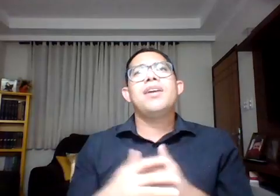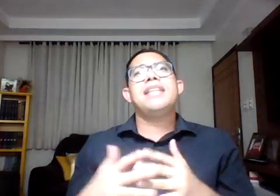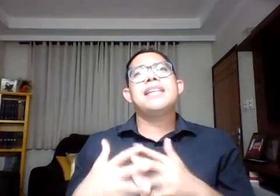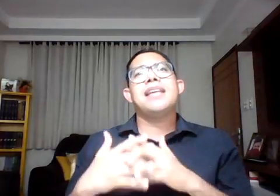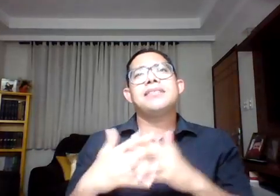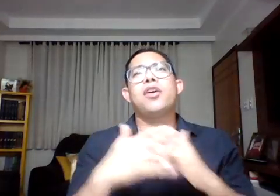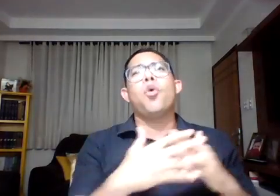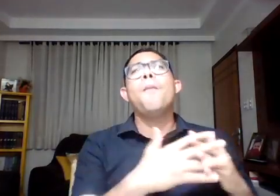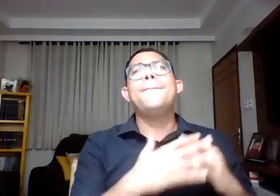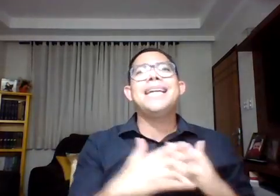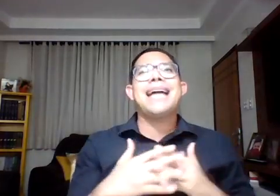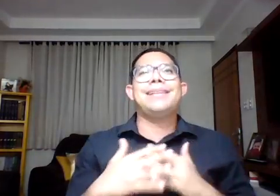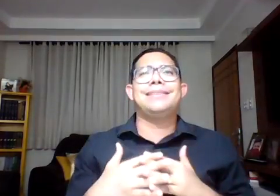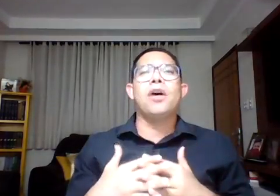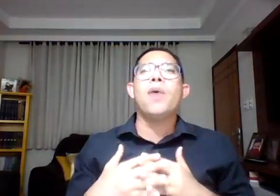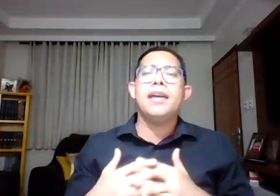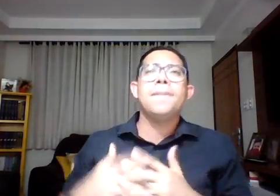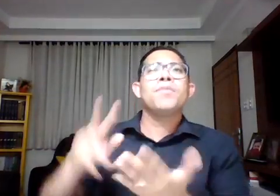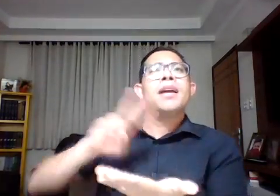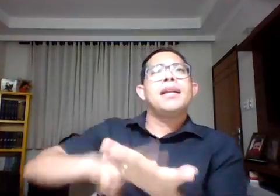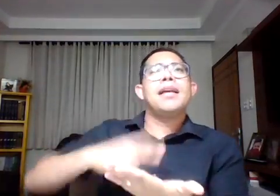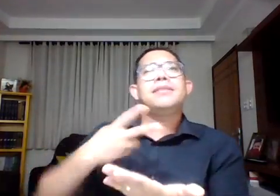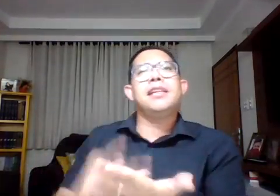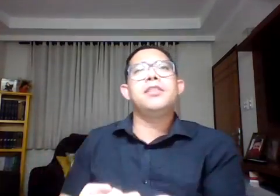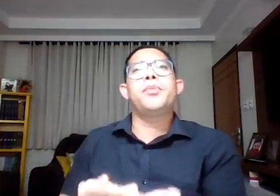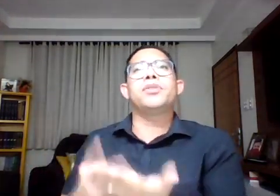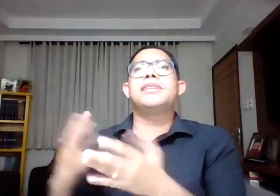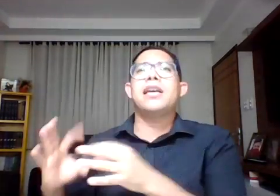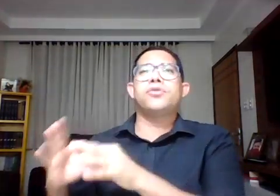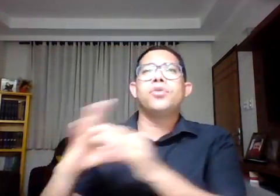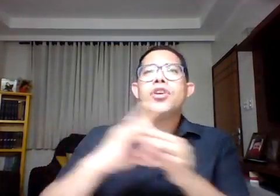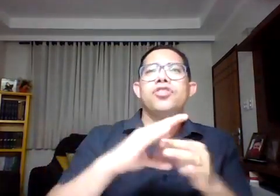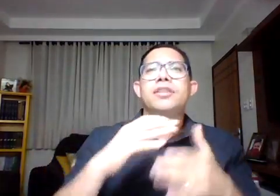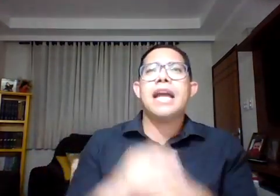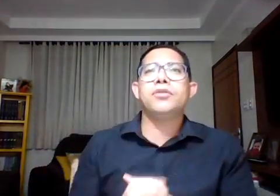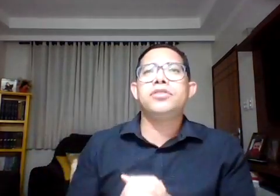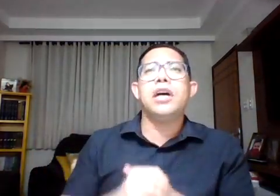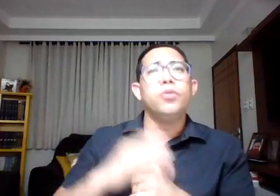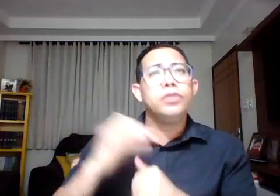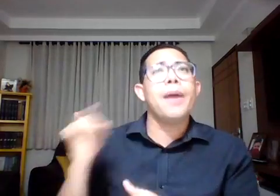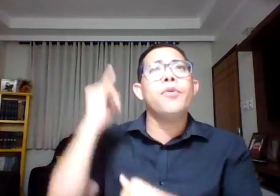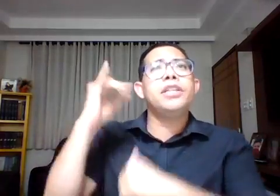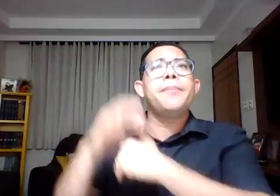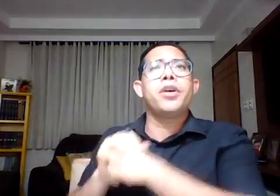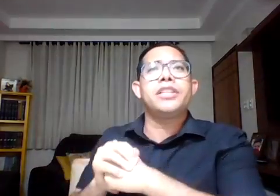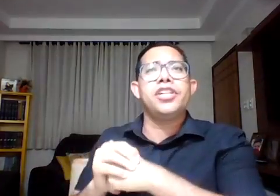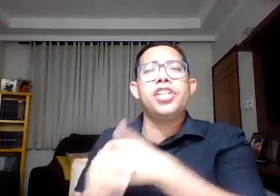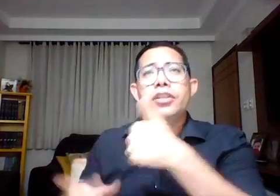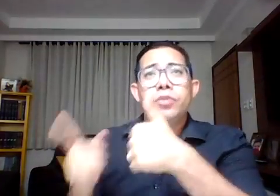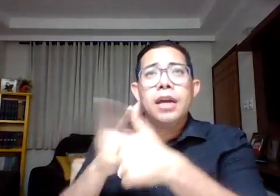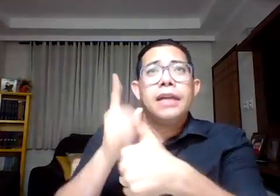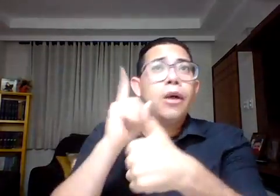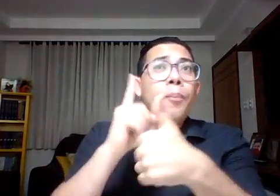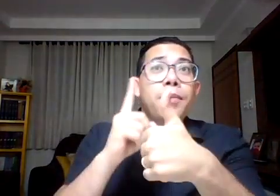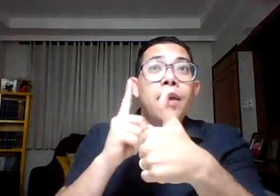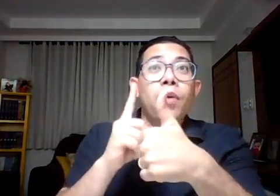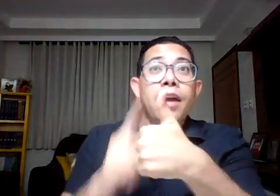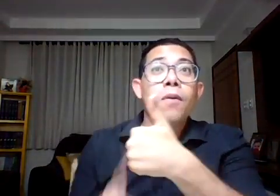ter essa complicação aí nesse processo de tradução. Então, é muito importante isso. Então, o primeiro erro